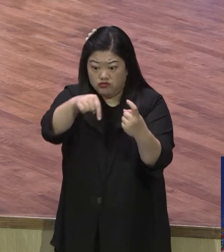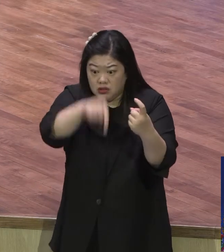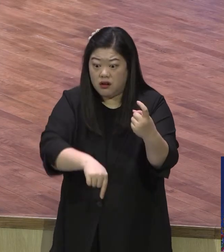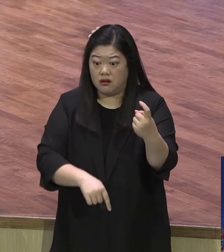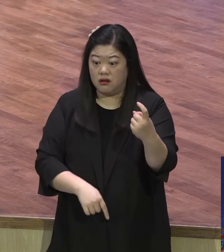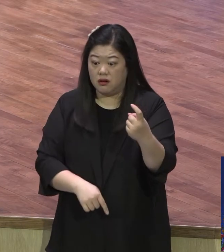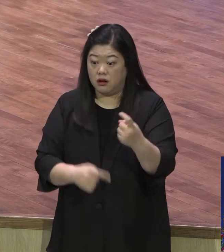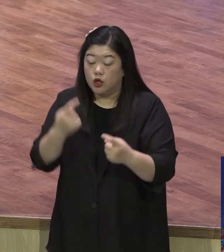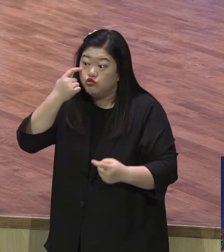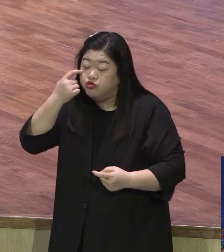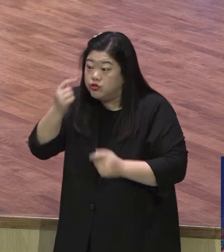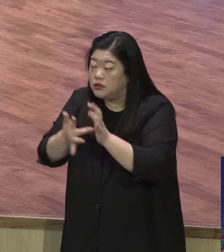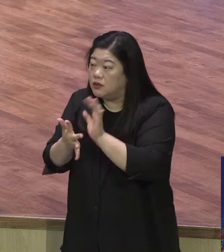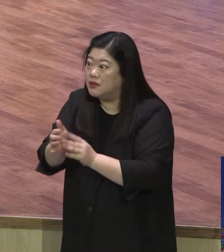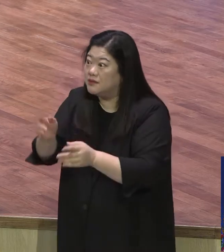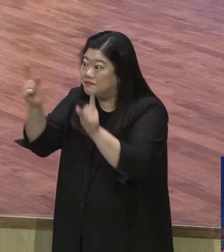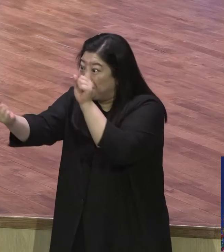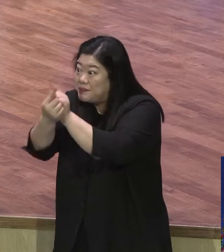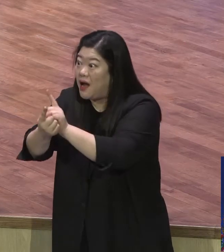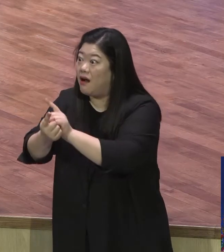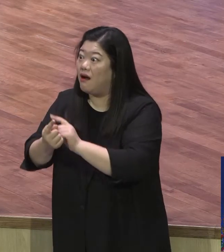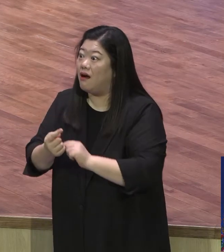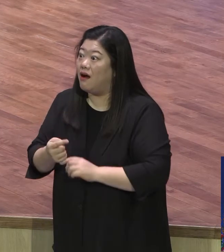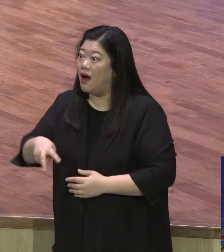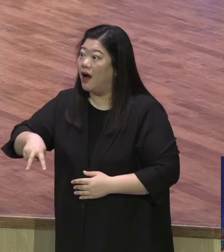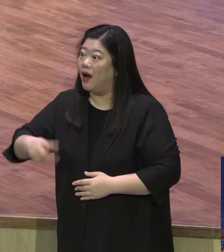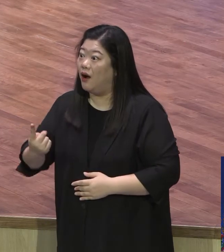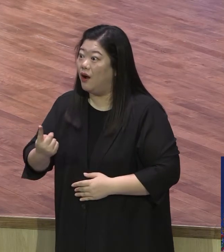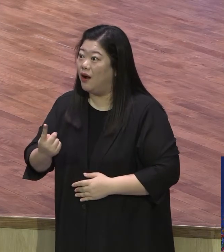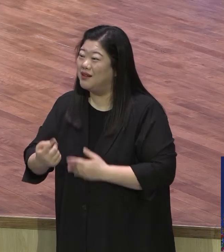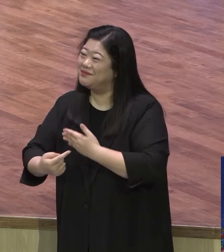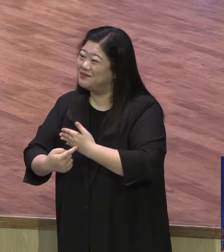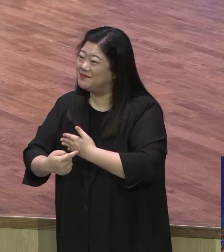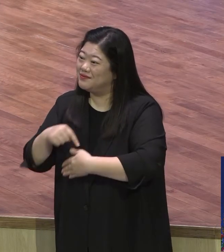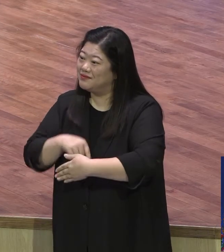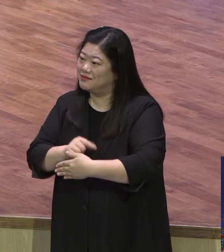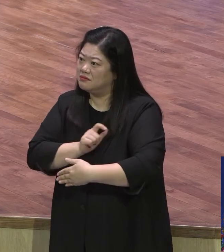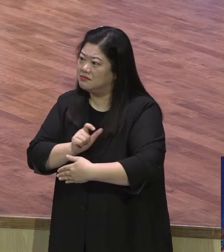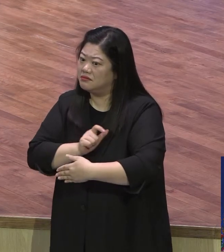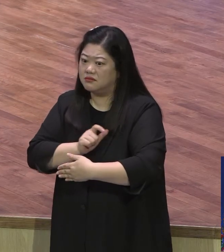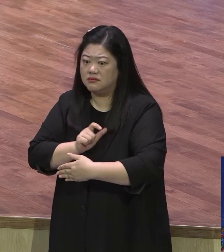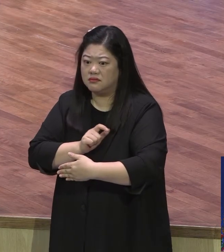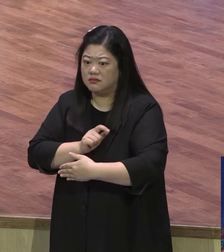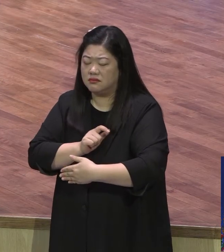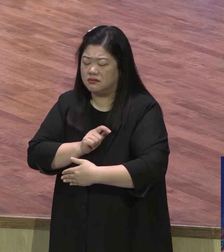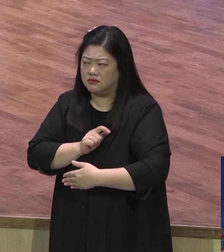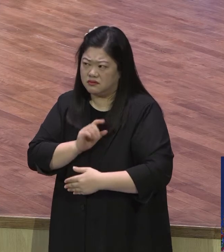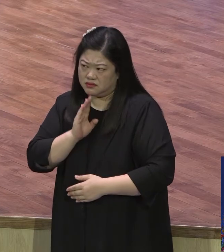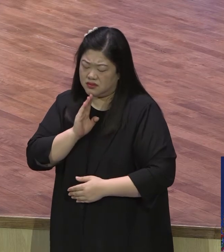보고 있으면서 의심하는 거예요 보면서 진짜 부활했나